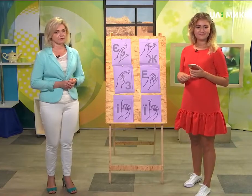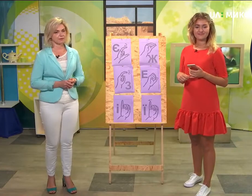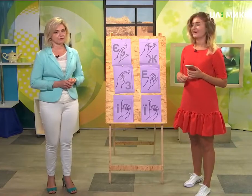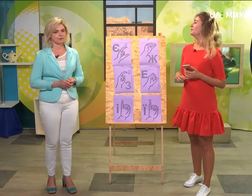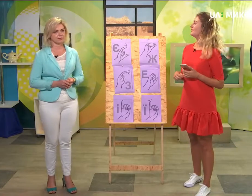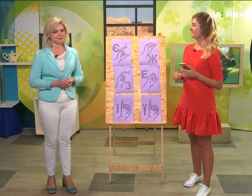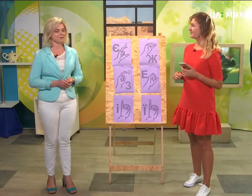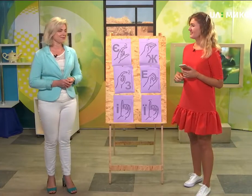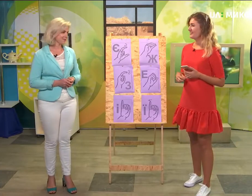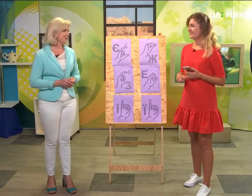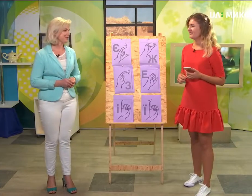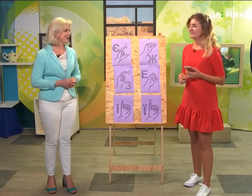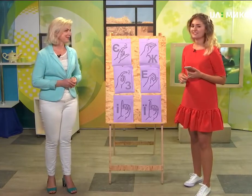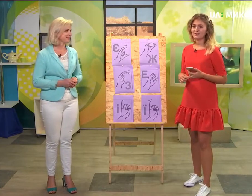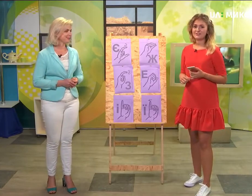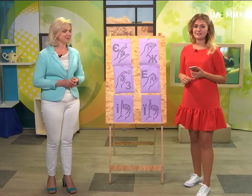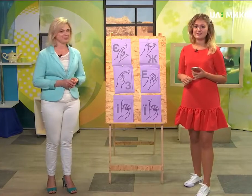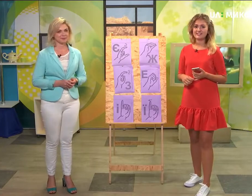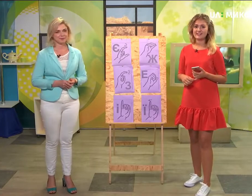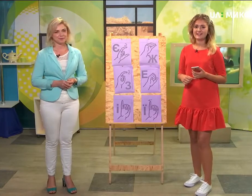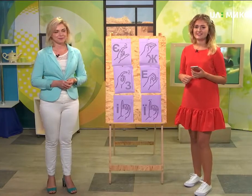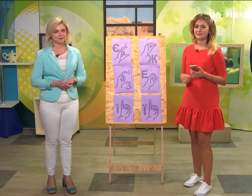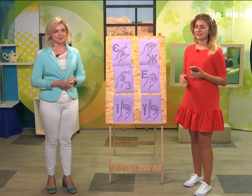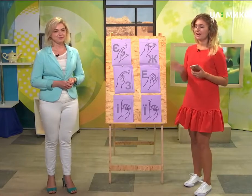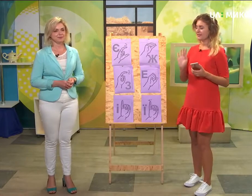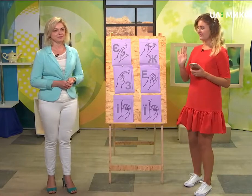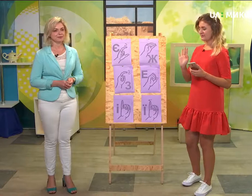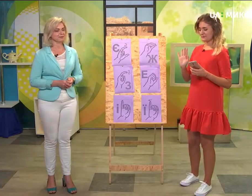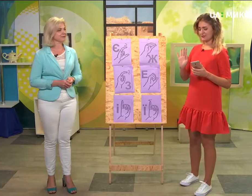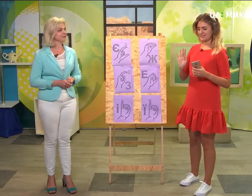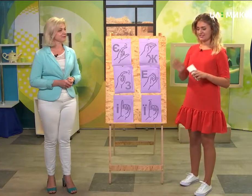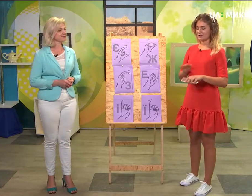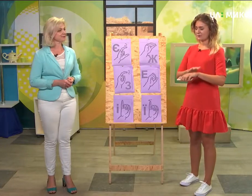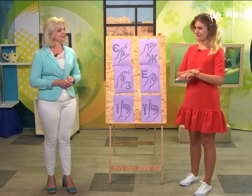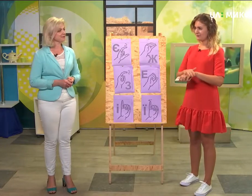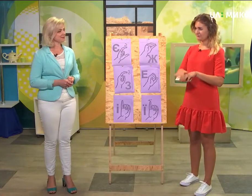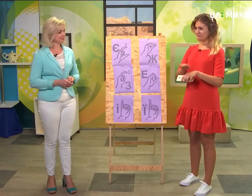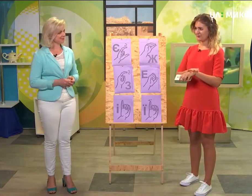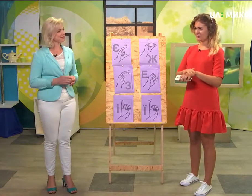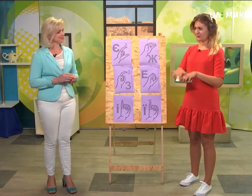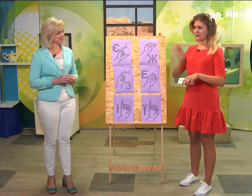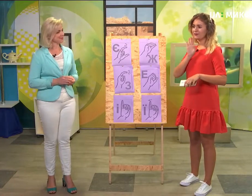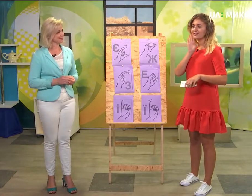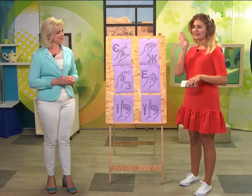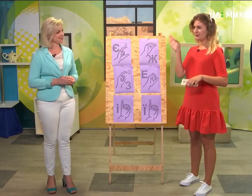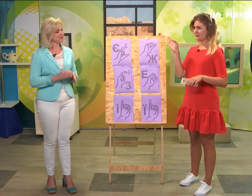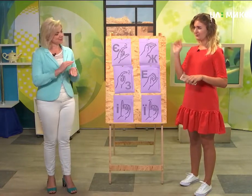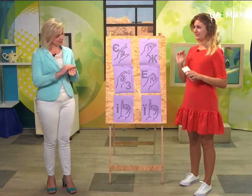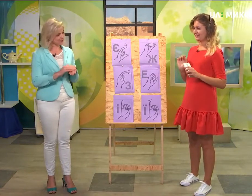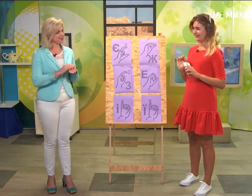Так, доброго ранку. Вітаю в нашій ранковій студії. Сьогодні я навіть, підождіть, я скажу правильно. Доброго ранку. Доброго